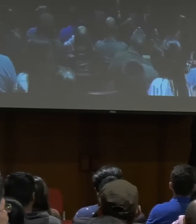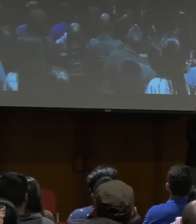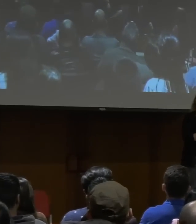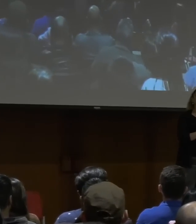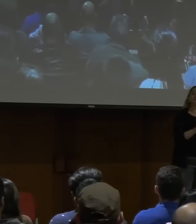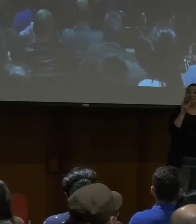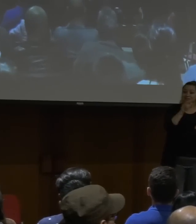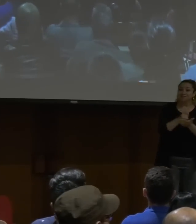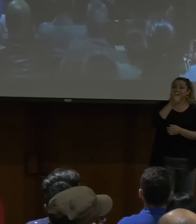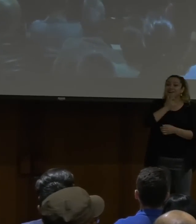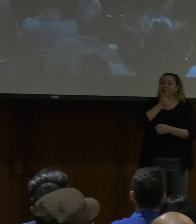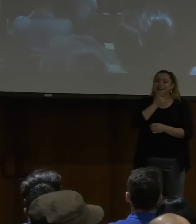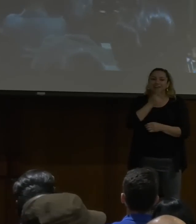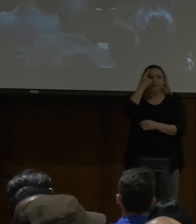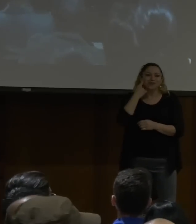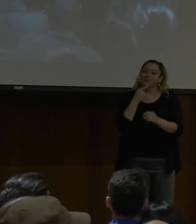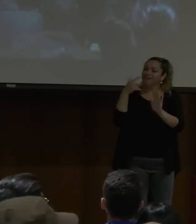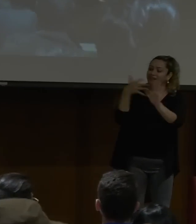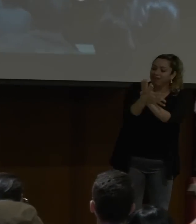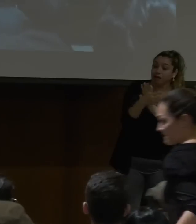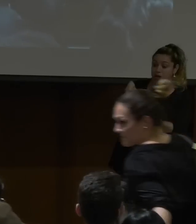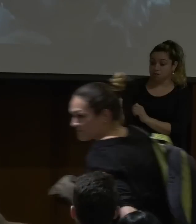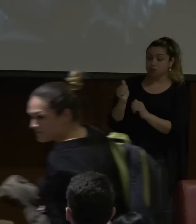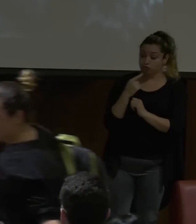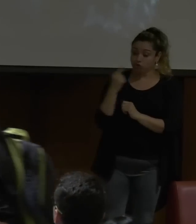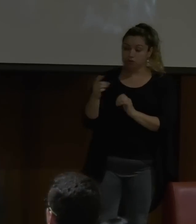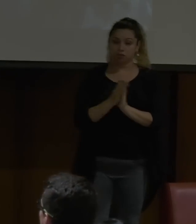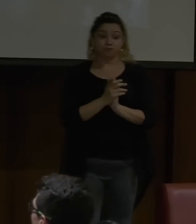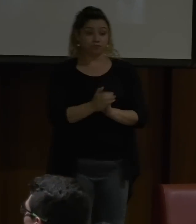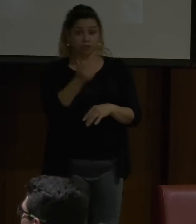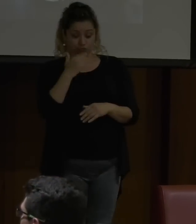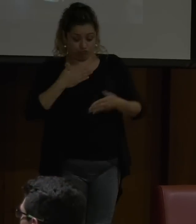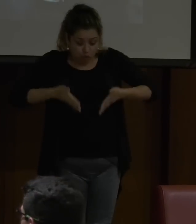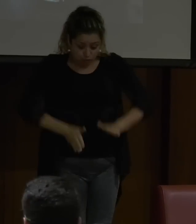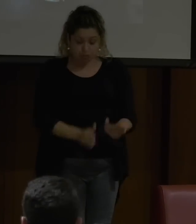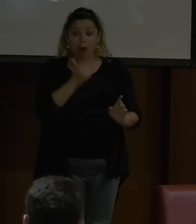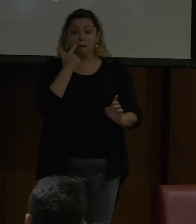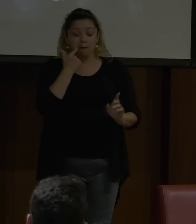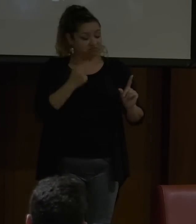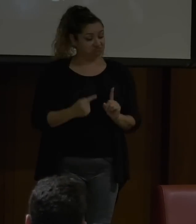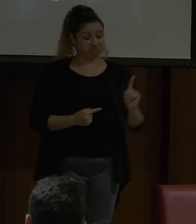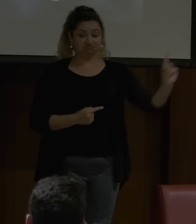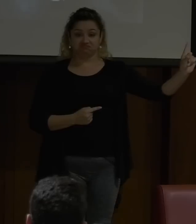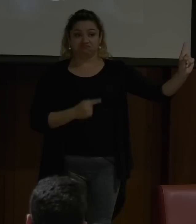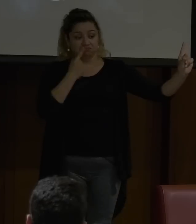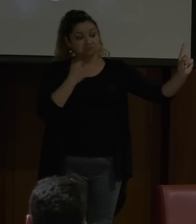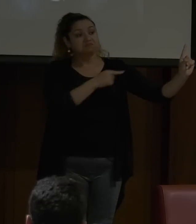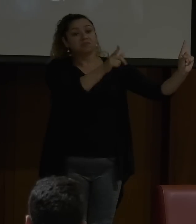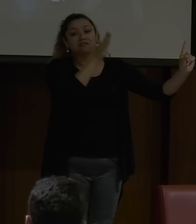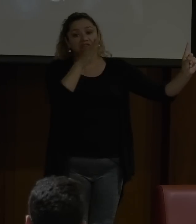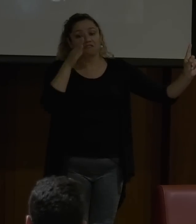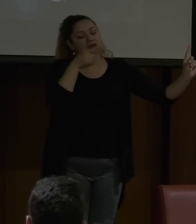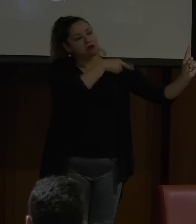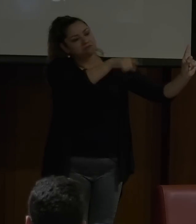Como el mismo Leandro dijo alguna vez, abro comillas, mi papá después de que yo nací se mudó para una tierrita que le fió a un tío llamada Los